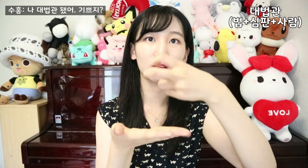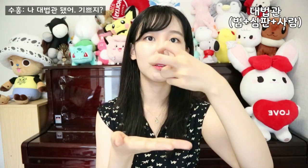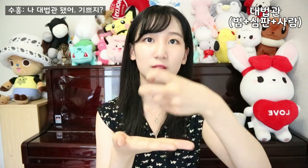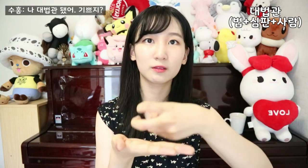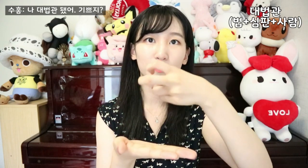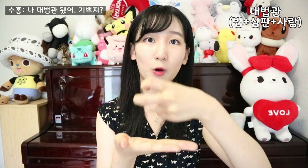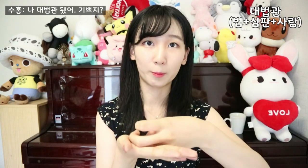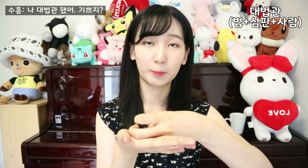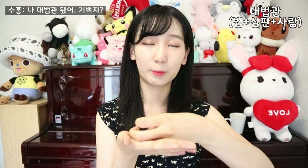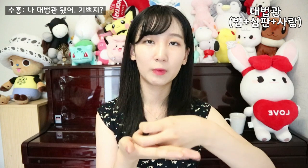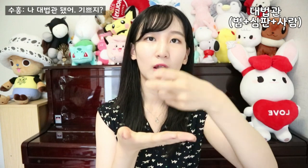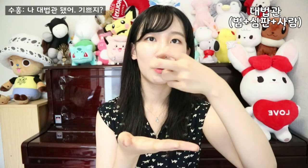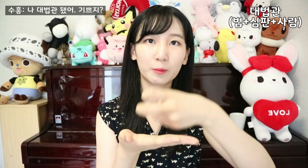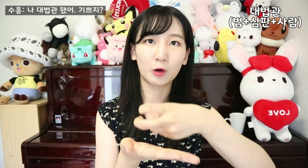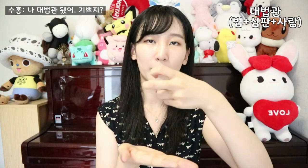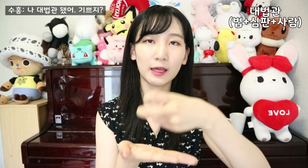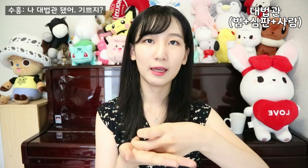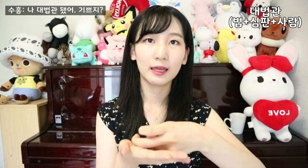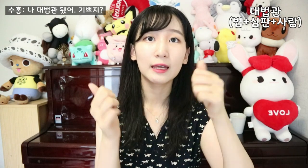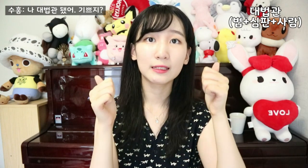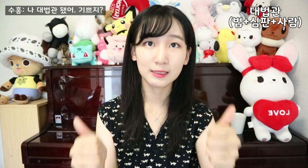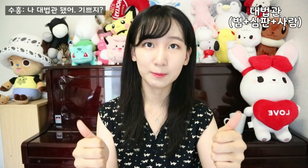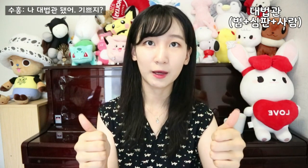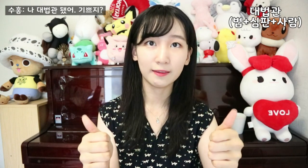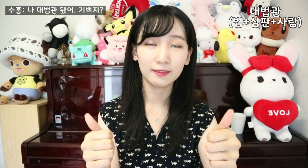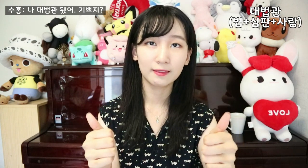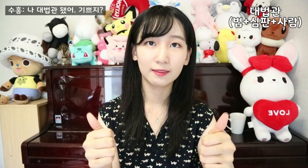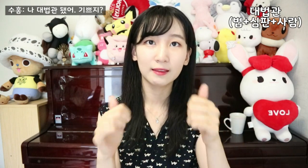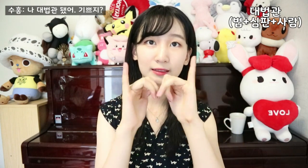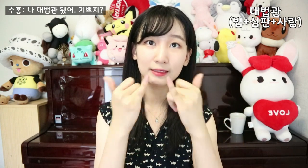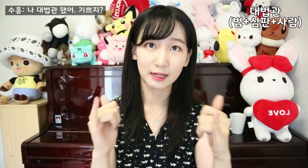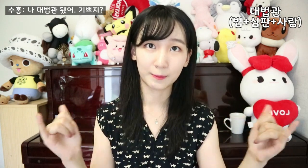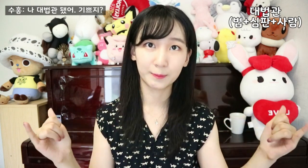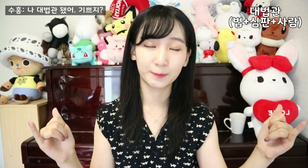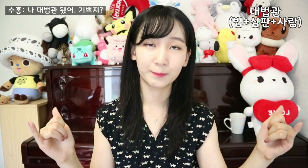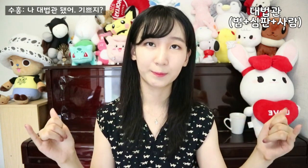두드리면 법. 법의 심판 사람.